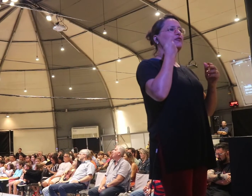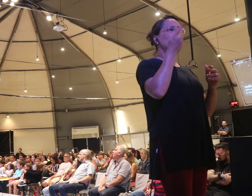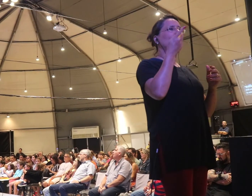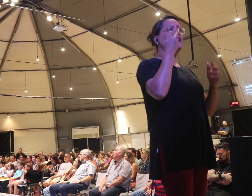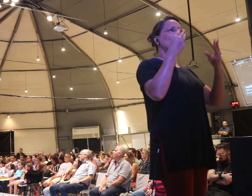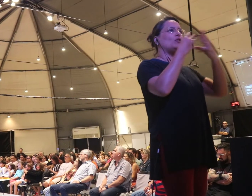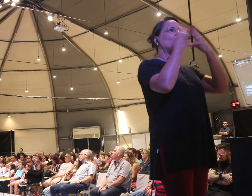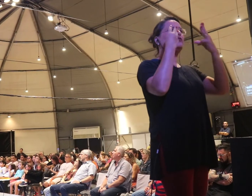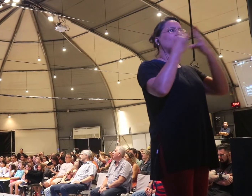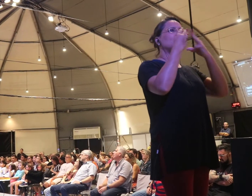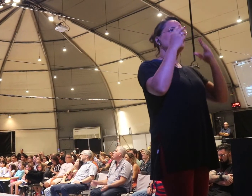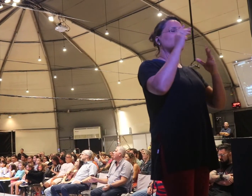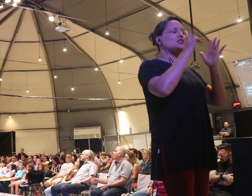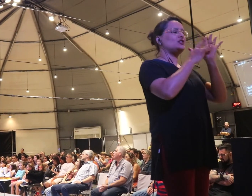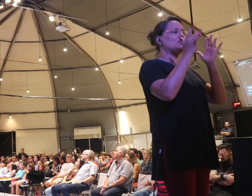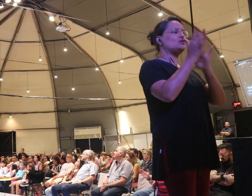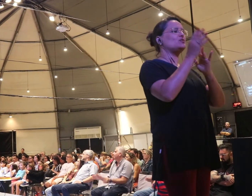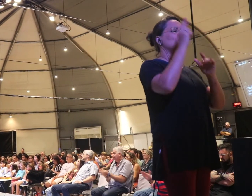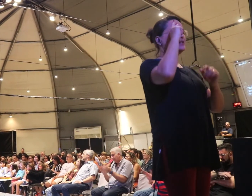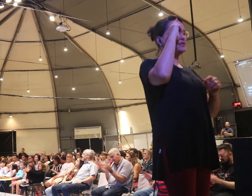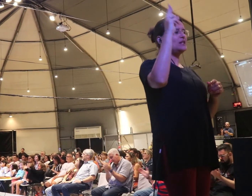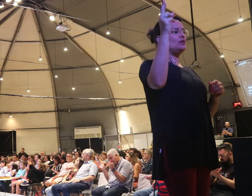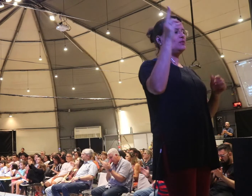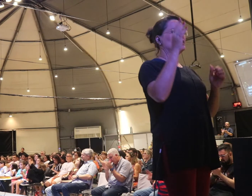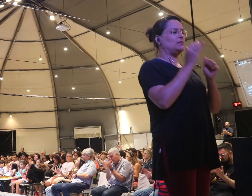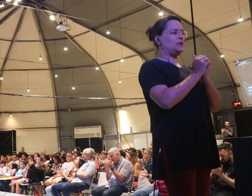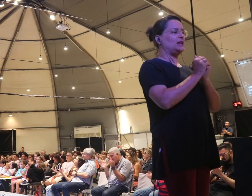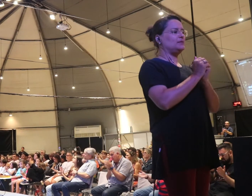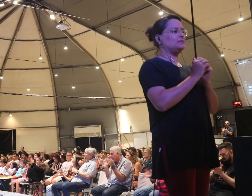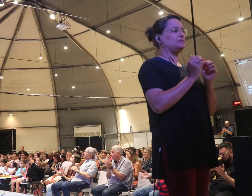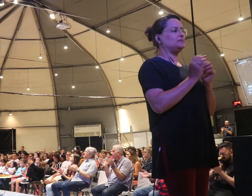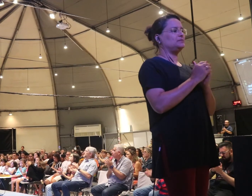Deus, Pai. Amém, querido. Amém.